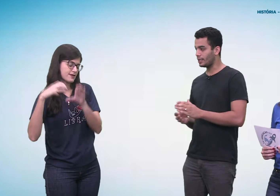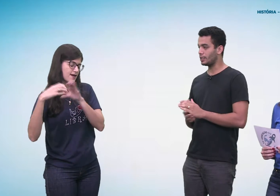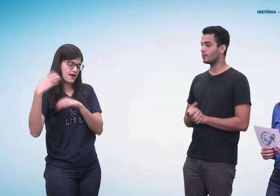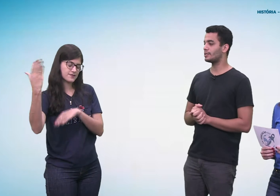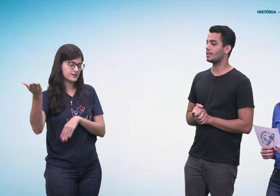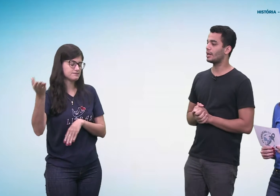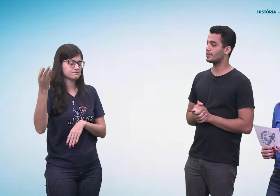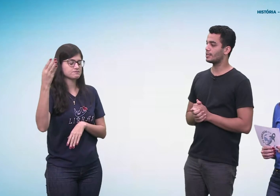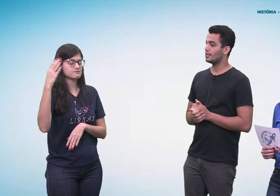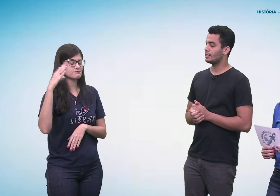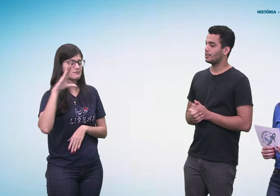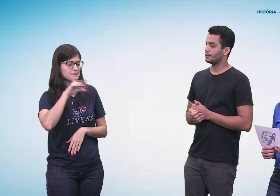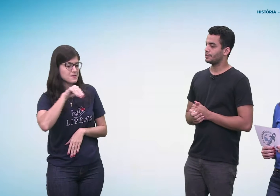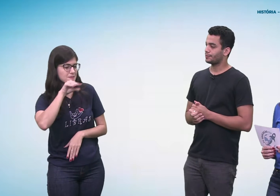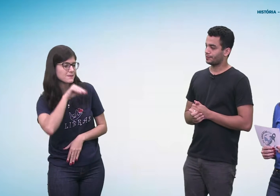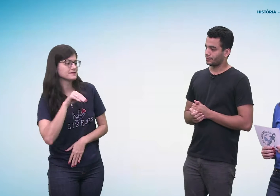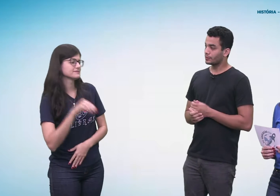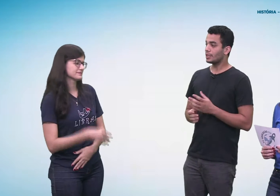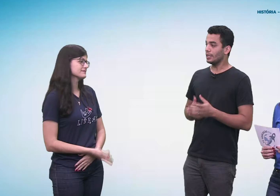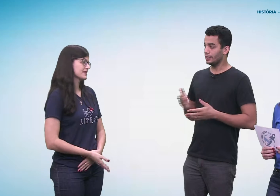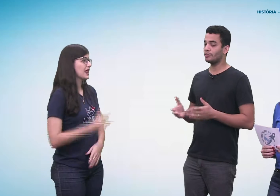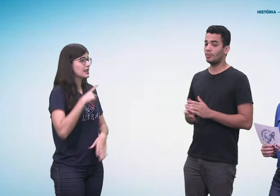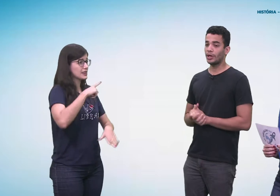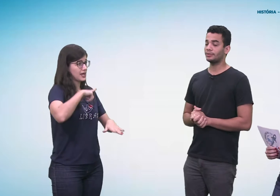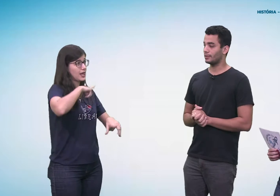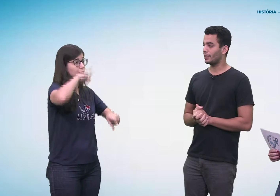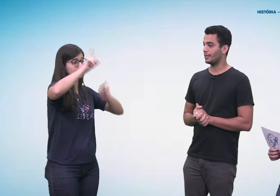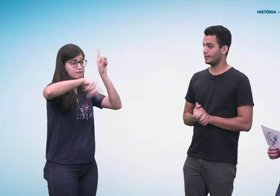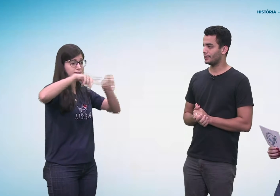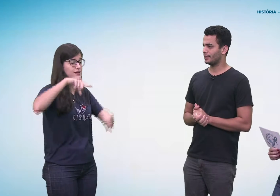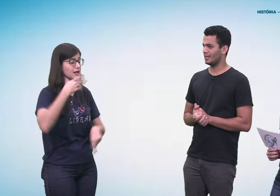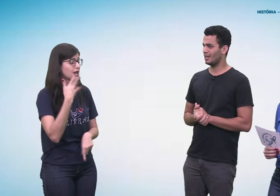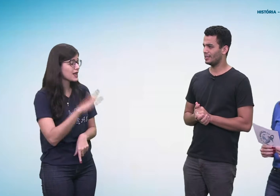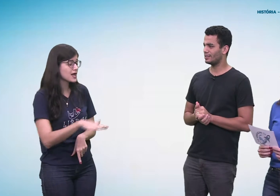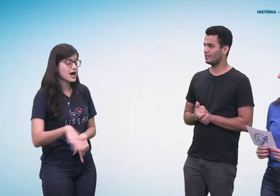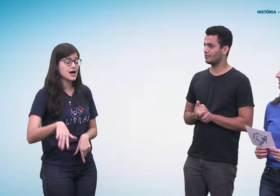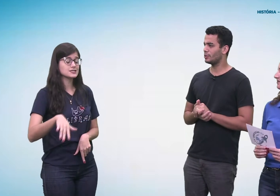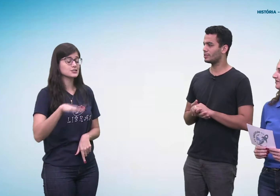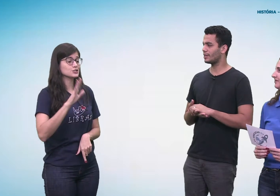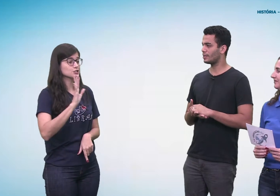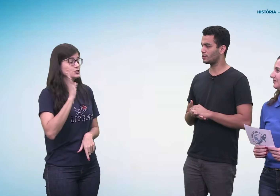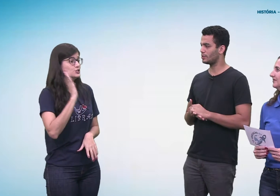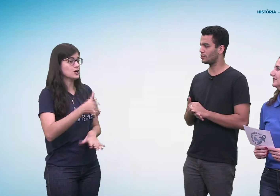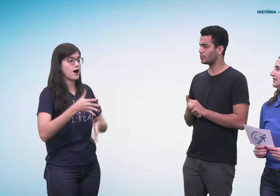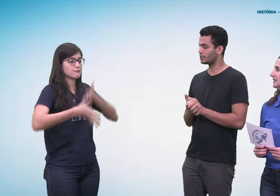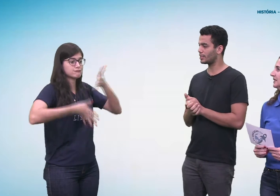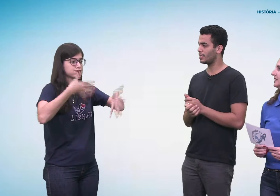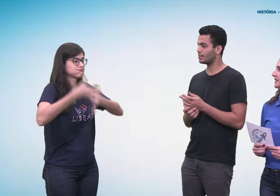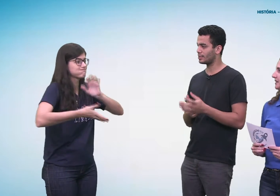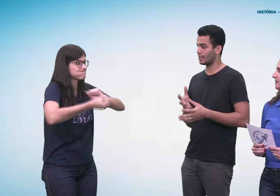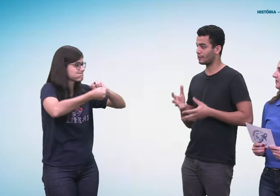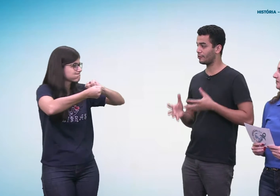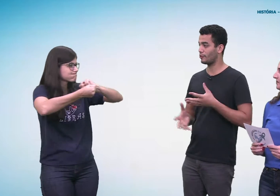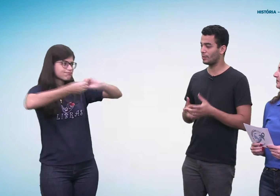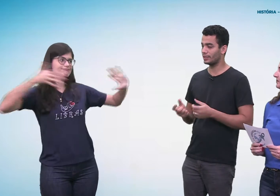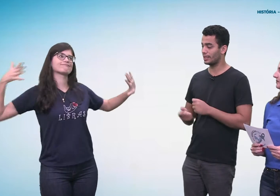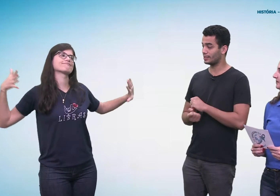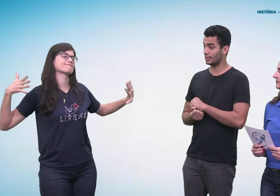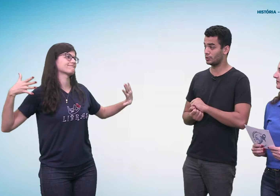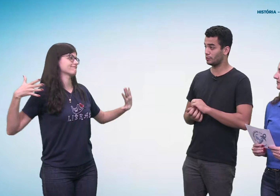língua de sinais e de forma oral também. Aí tem muitas variações, tem muitas crianças, a forma delas, elas são